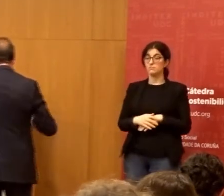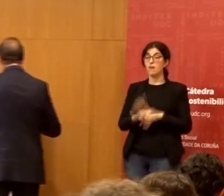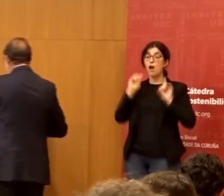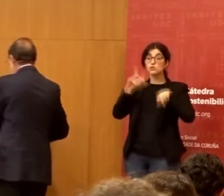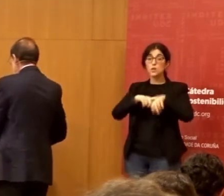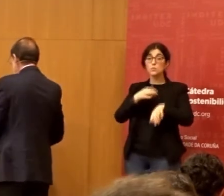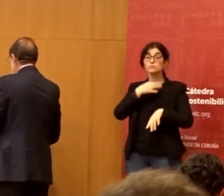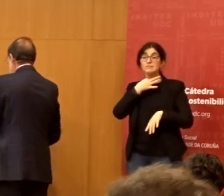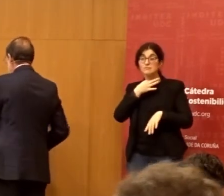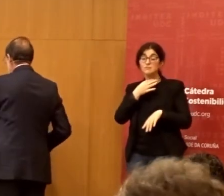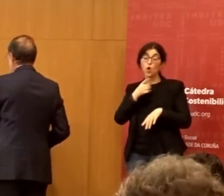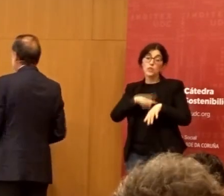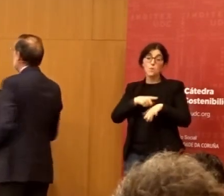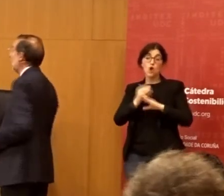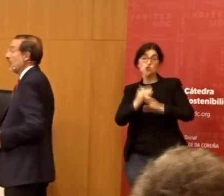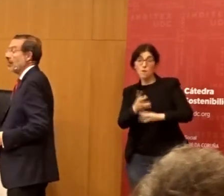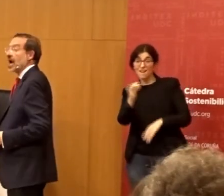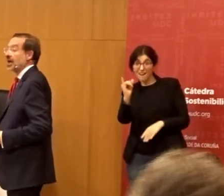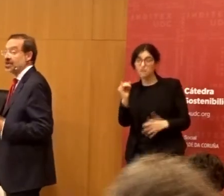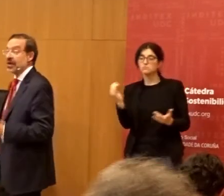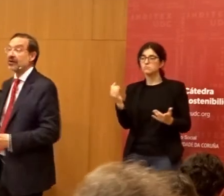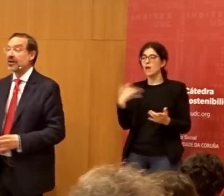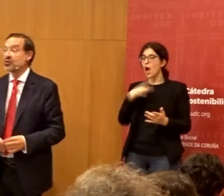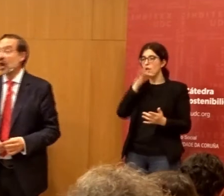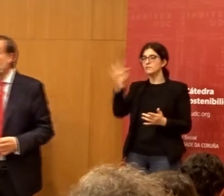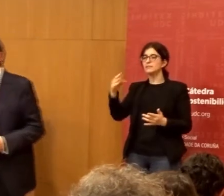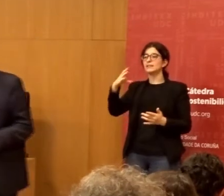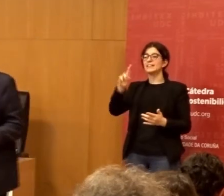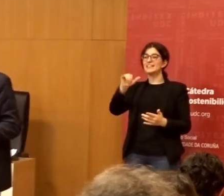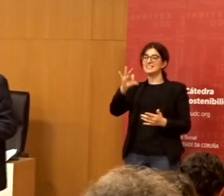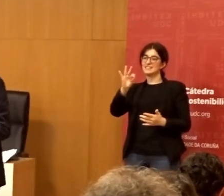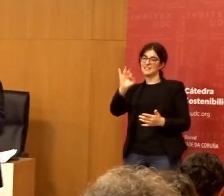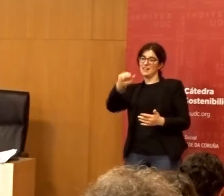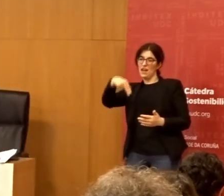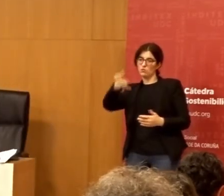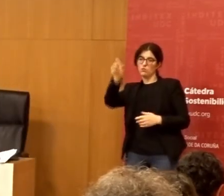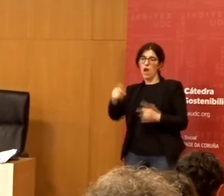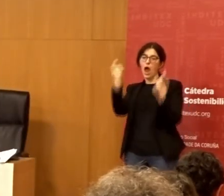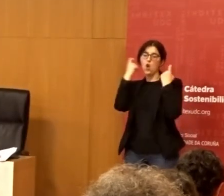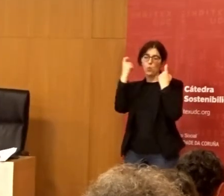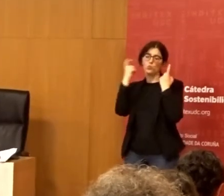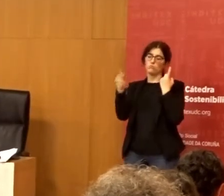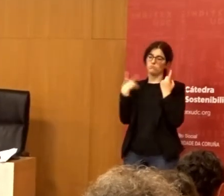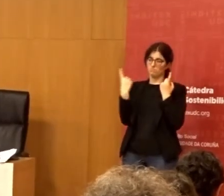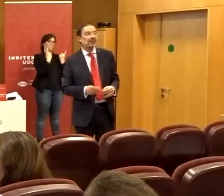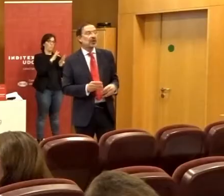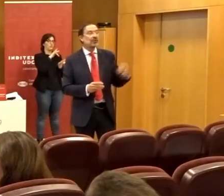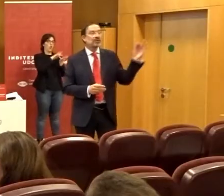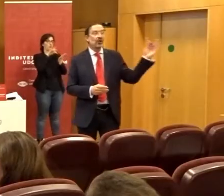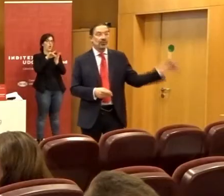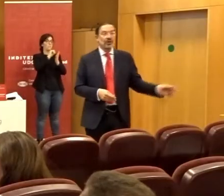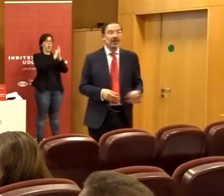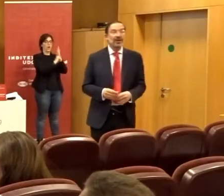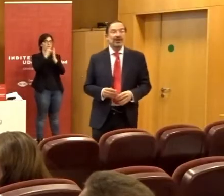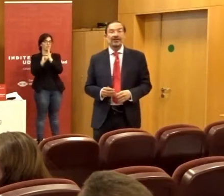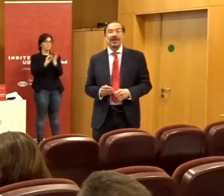pues quiero concluir dándole la palabra a Cristian, que es un alumno que hemos tenido, que ha hecho los dos programas. Hizo el